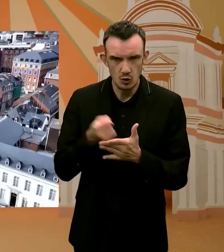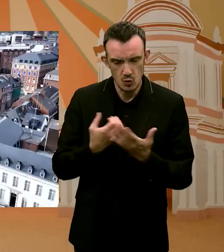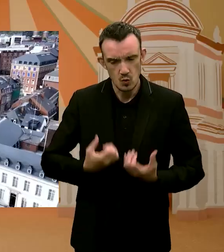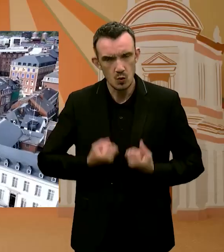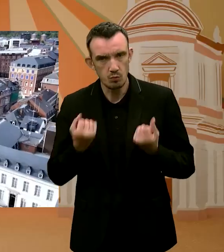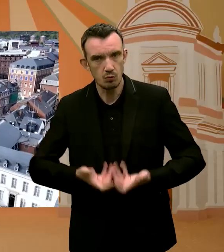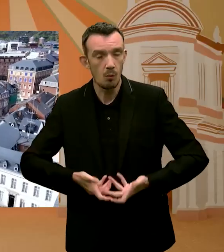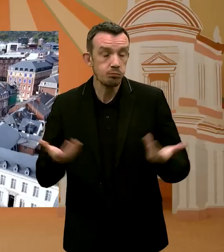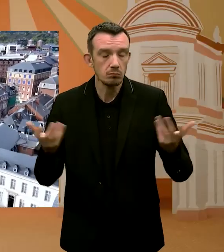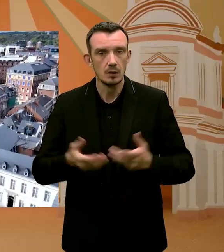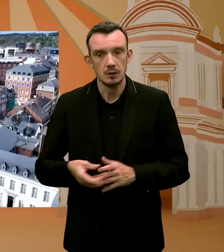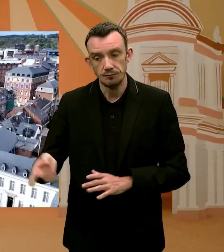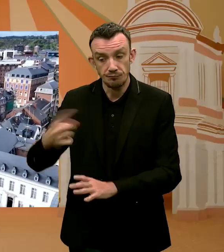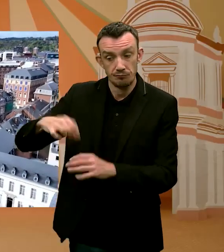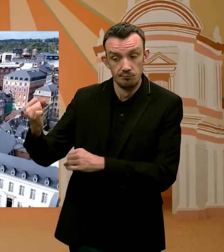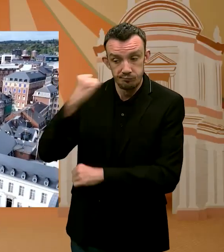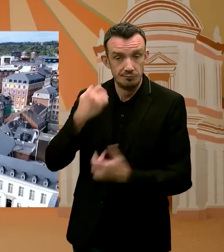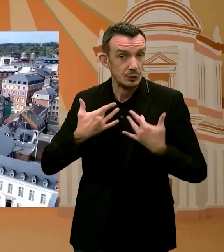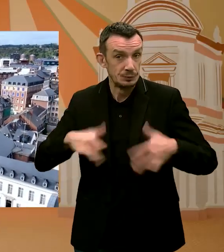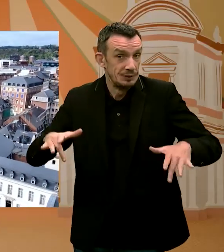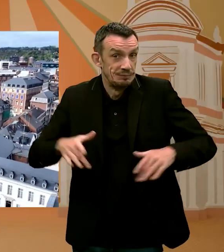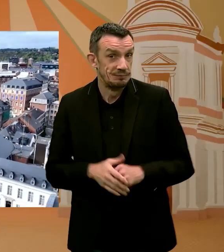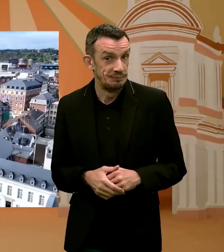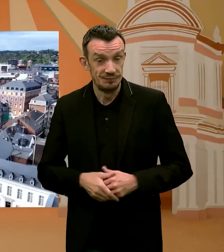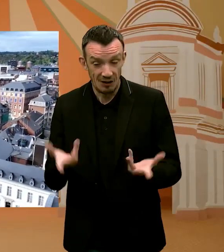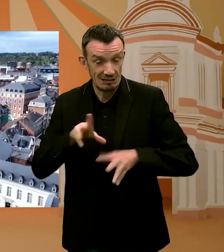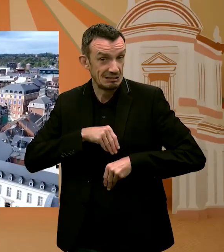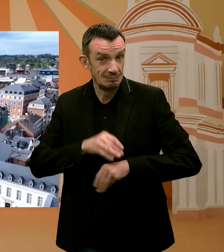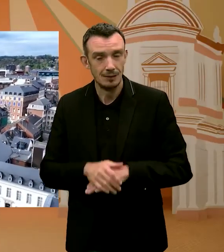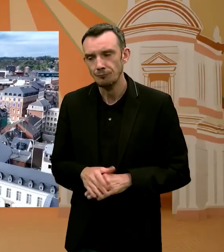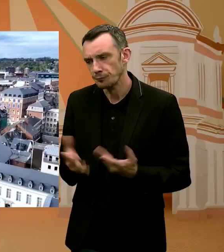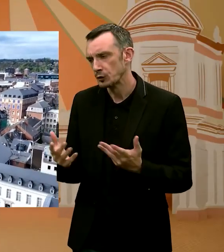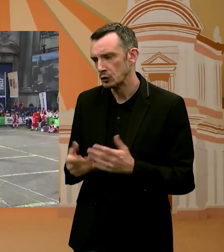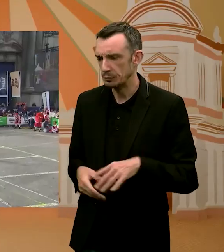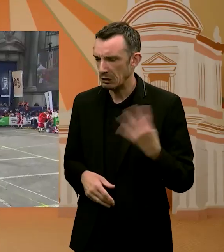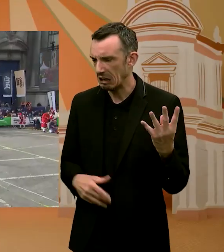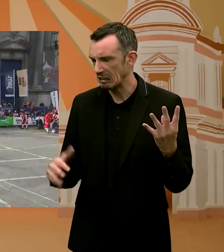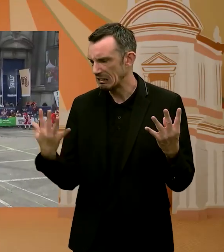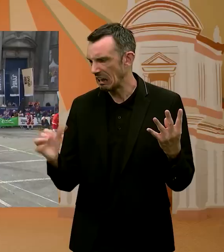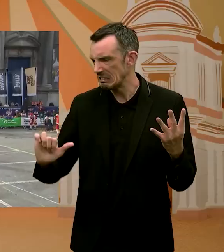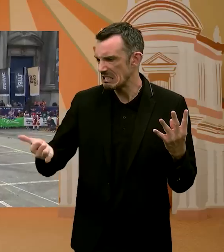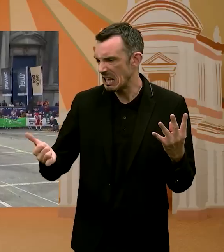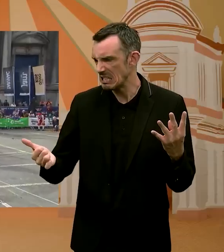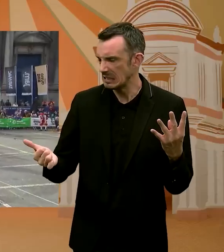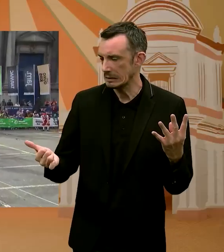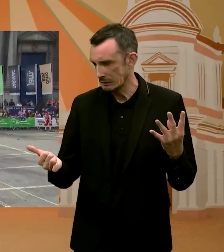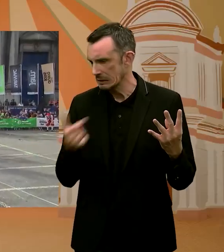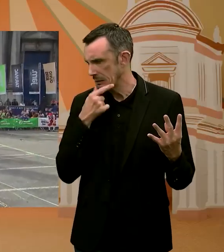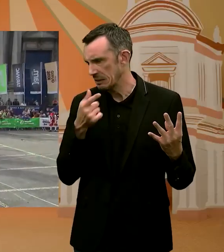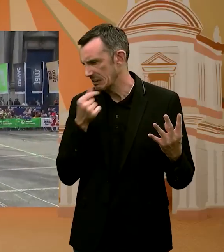que nous. Il faut aussi le reconnaître effectivement meilleur, et puis bon là évidemment à 4 contre 15-16, on savait que c'était quasiment impossible, voire impossible. Ah non, on se prend